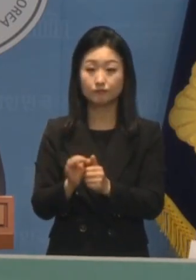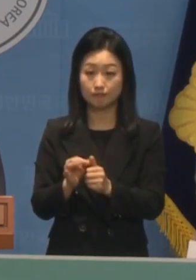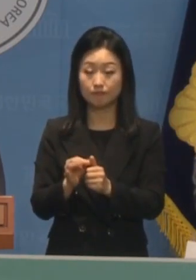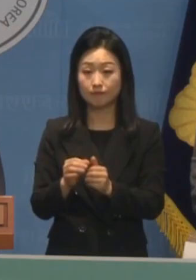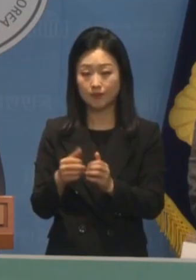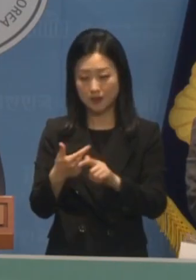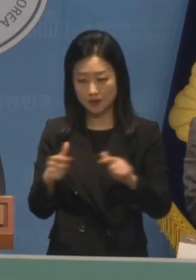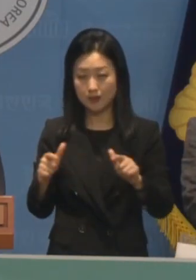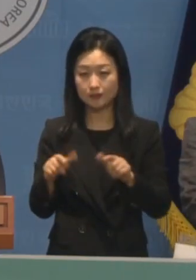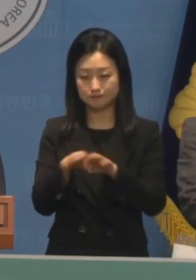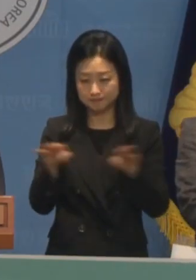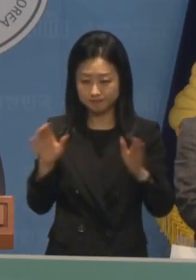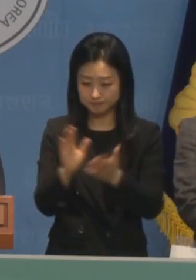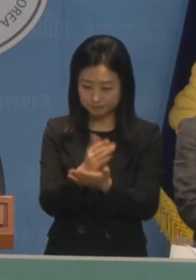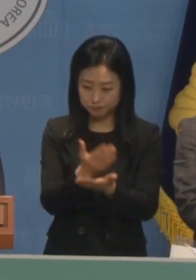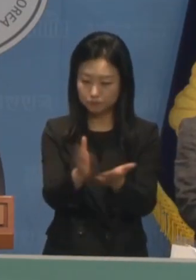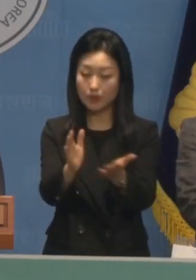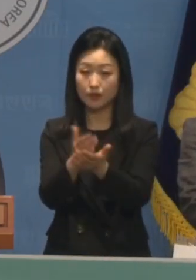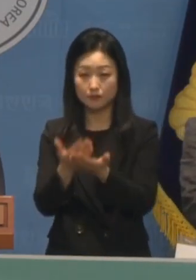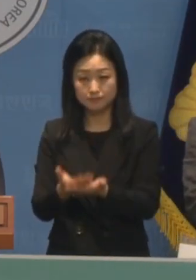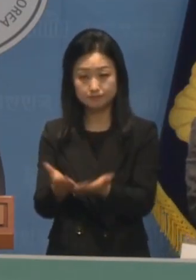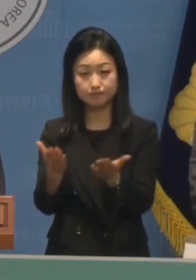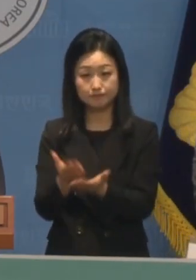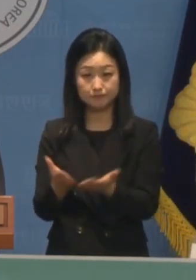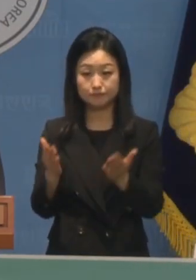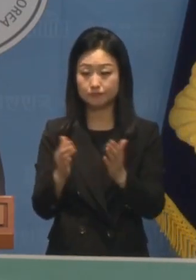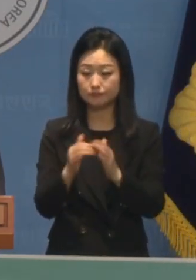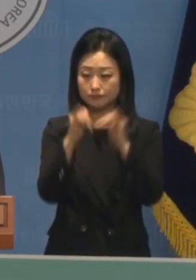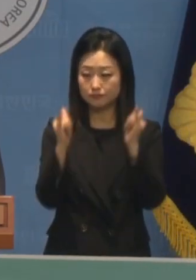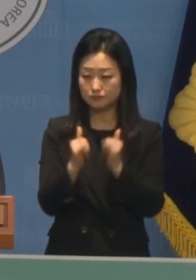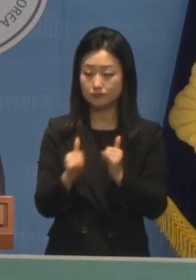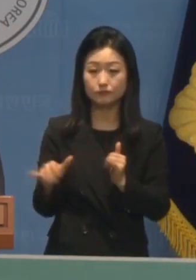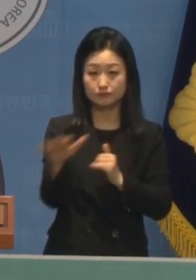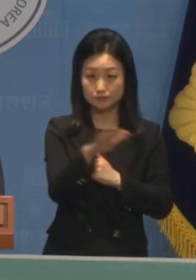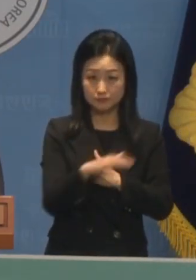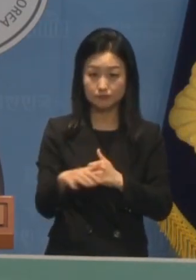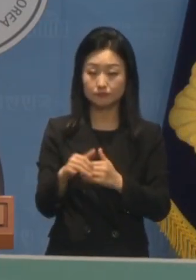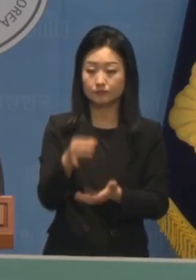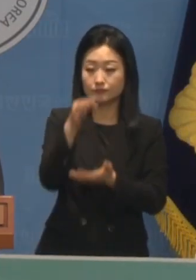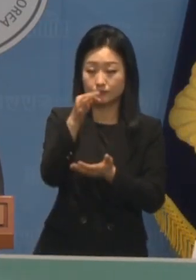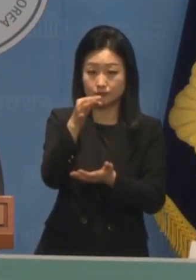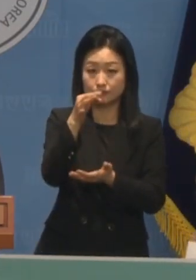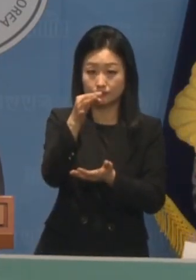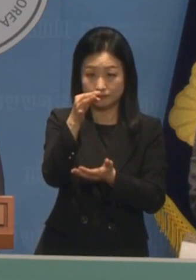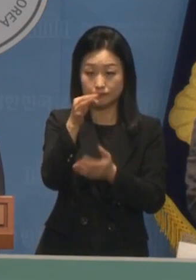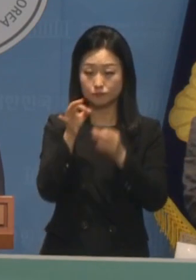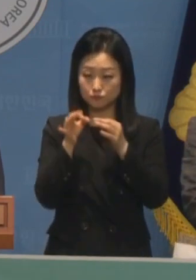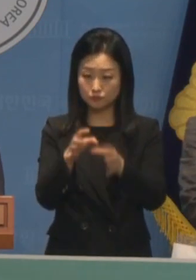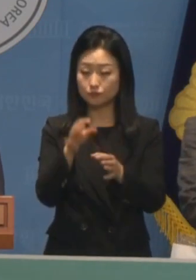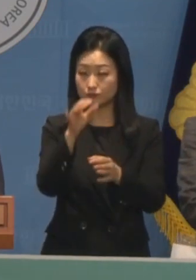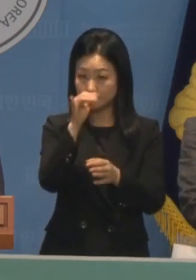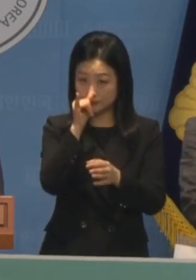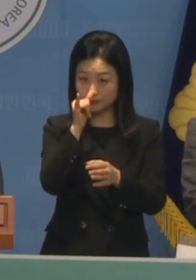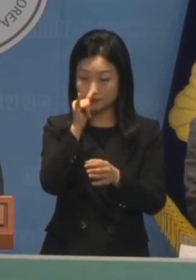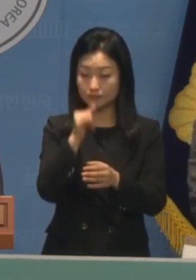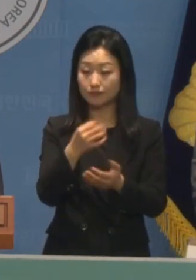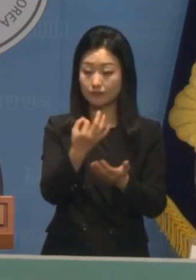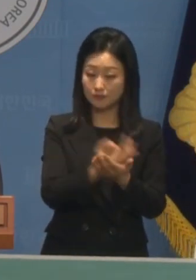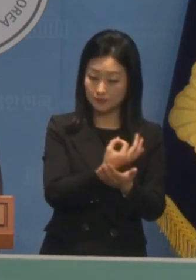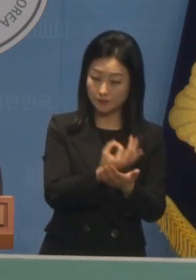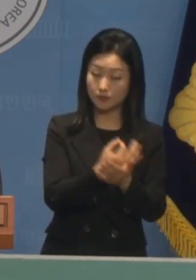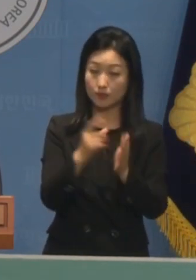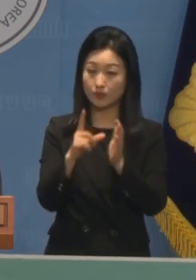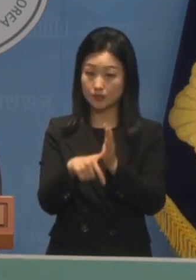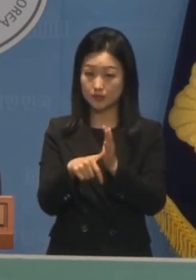바로 세우면서 동시에 우리 사회 모든 구성원들에게 사회적 가치 활동에 투자할 수 있는 소득과 또